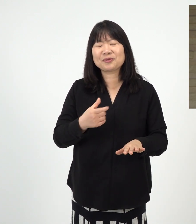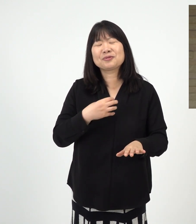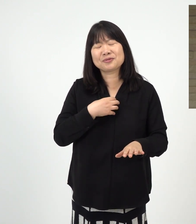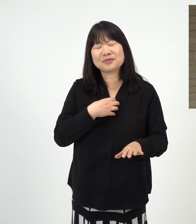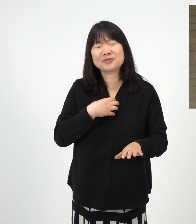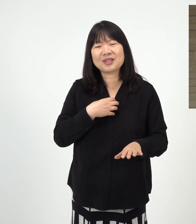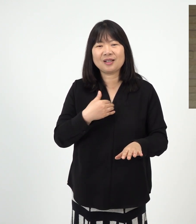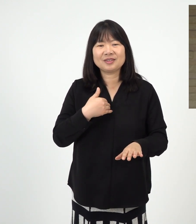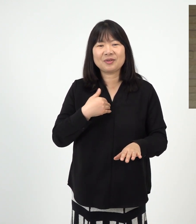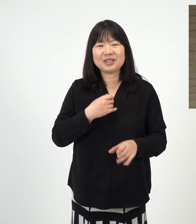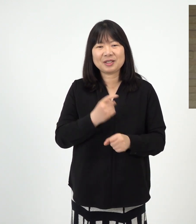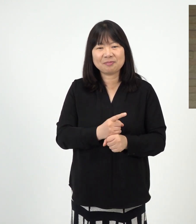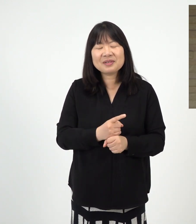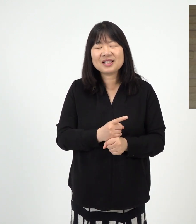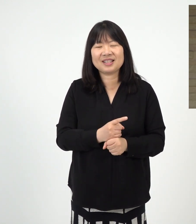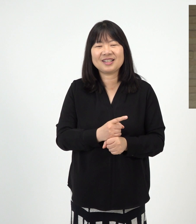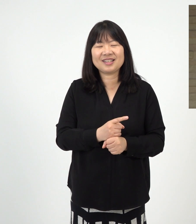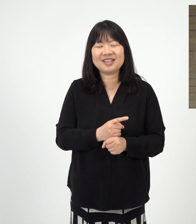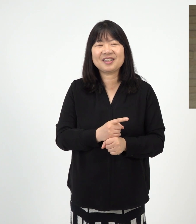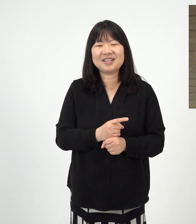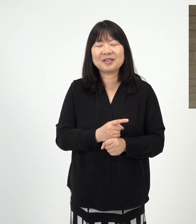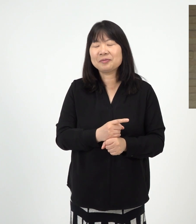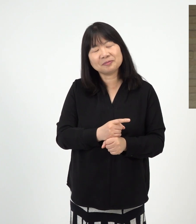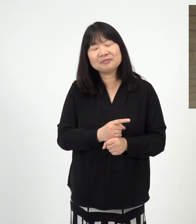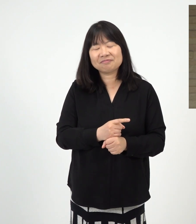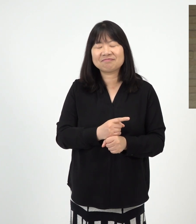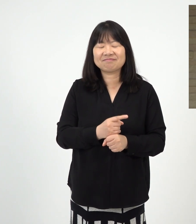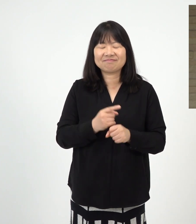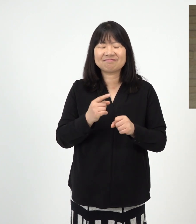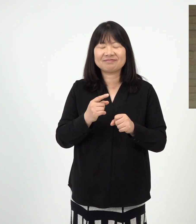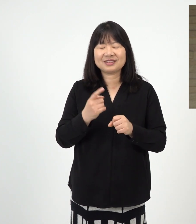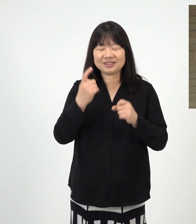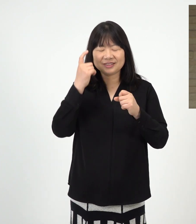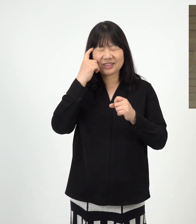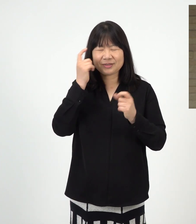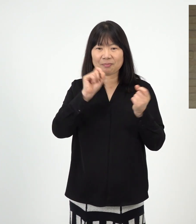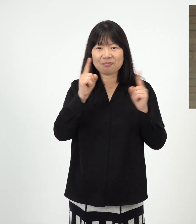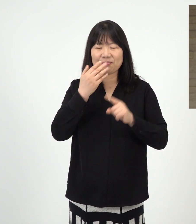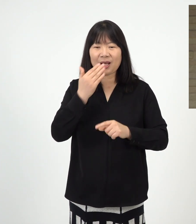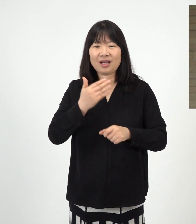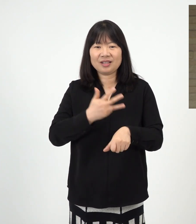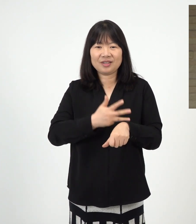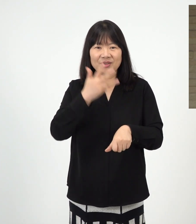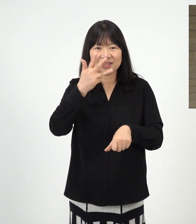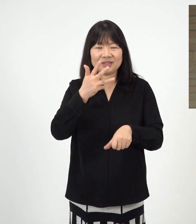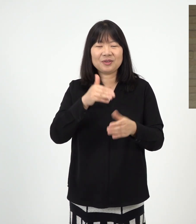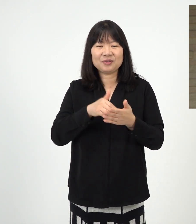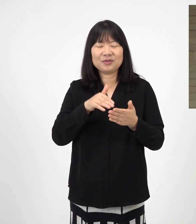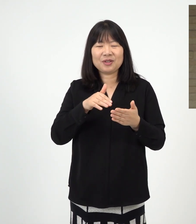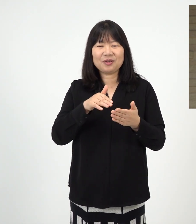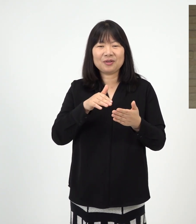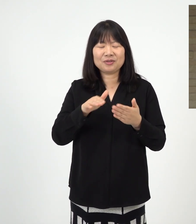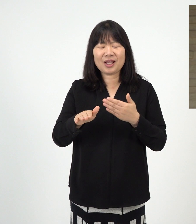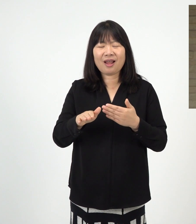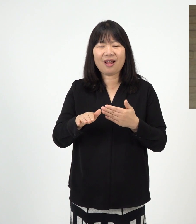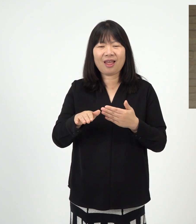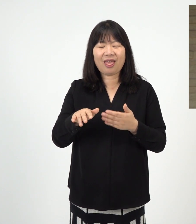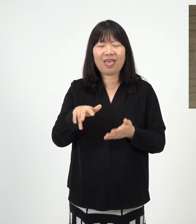예, 저는 이미 그 위기를 이제 한 곱이 넘어섰어요. 저는 8시만 되면 해롱해롱 해가지고